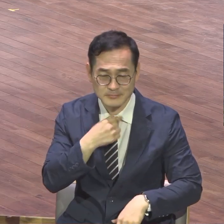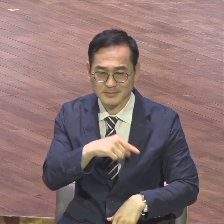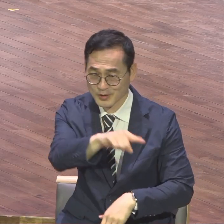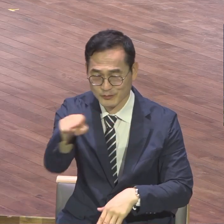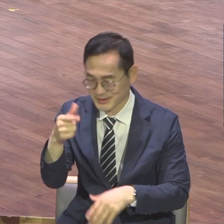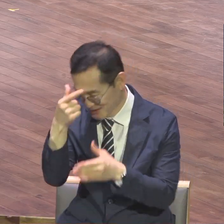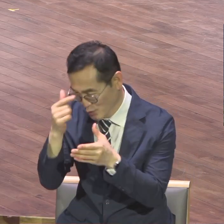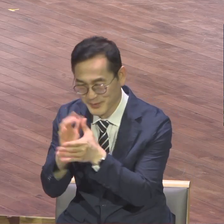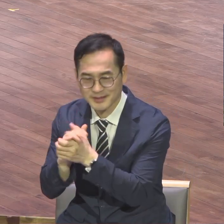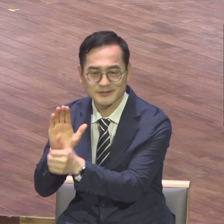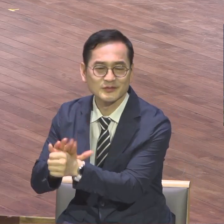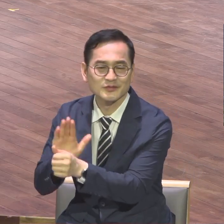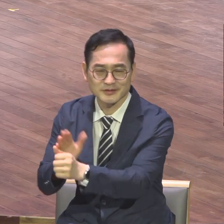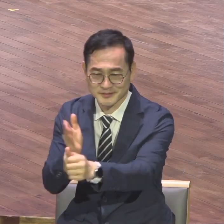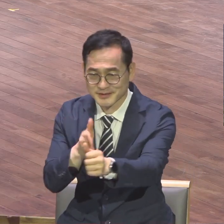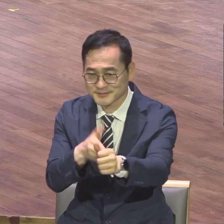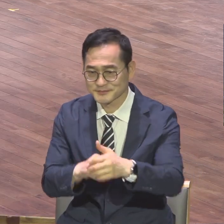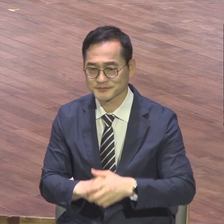뭐냐? 다른 게 없어요. 우리